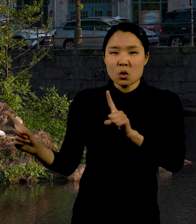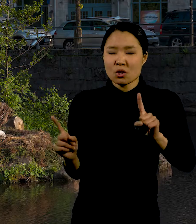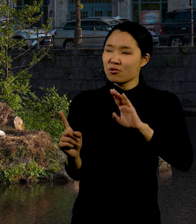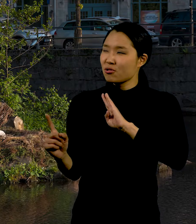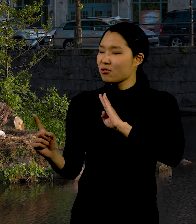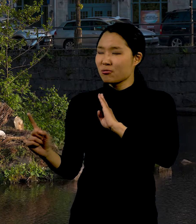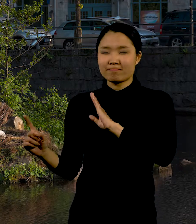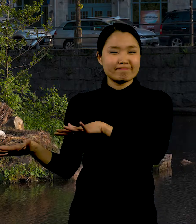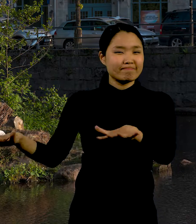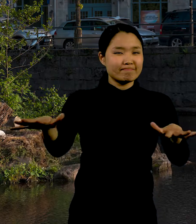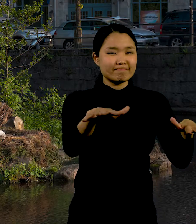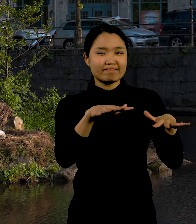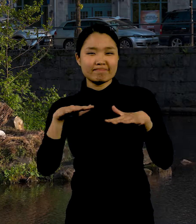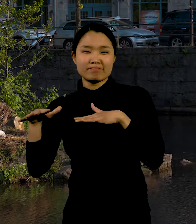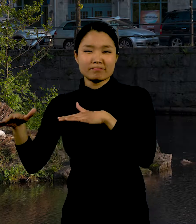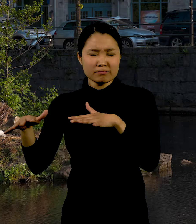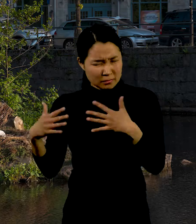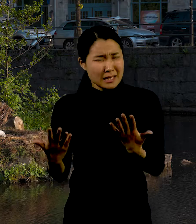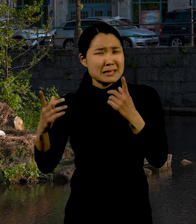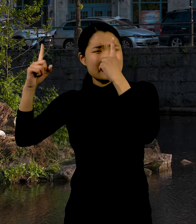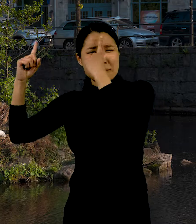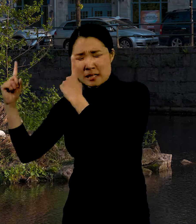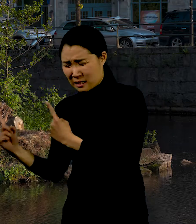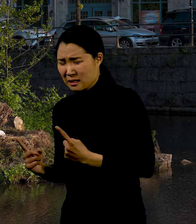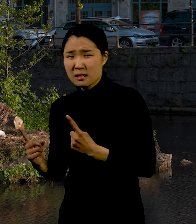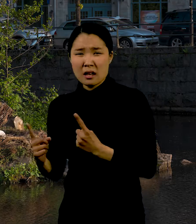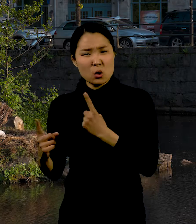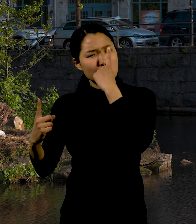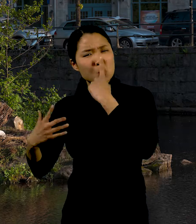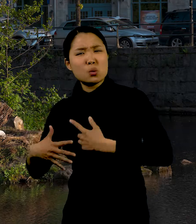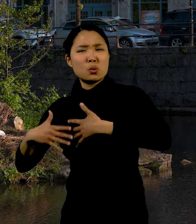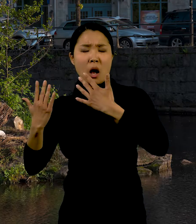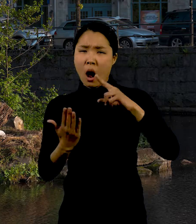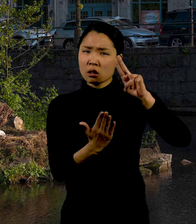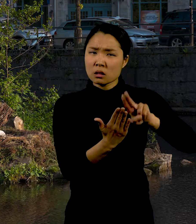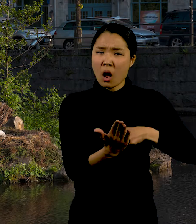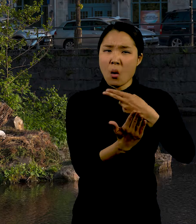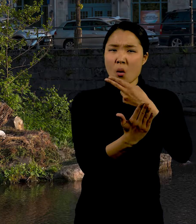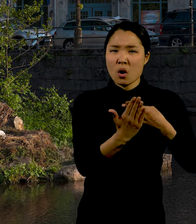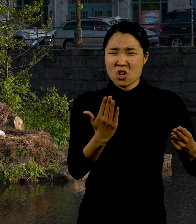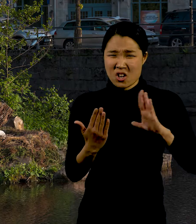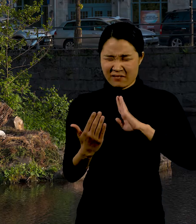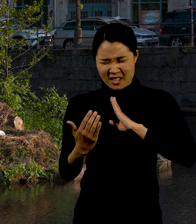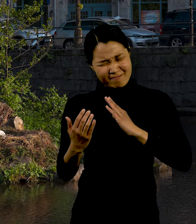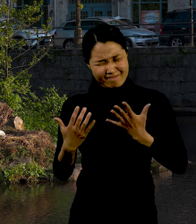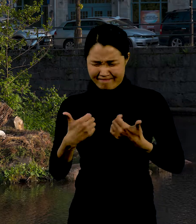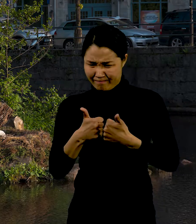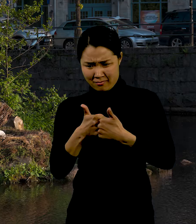naturfilosofer, som Henry David Thoreau och hans samtida. Hos Raja Evelin är ägget också en återkommande form, en